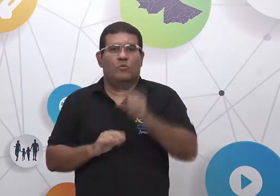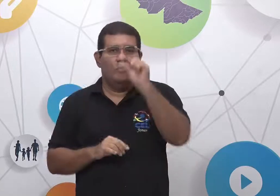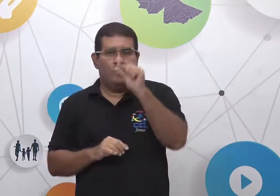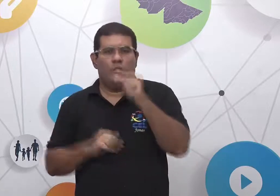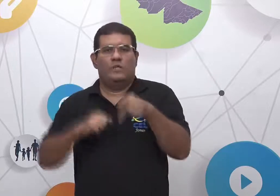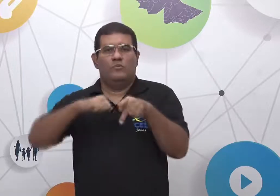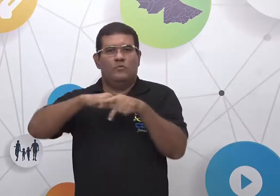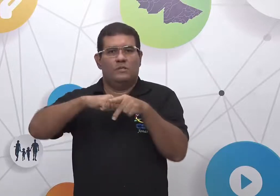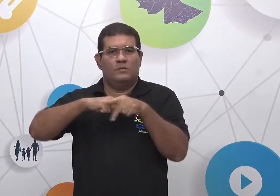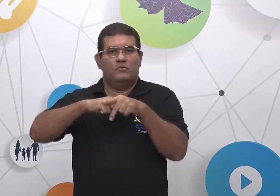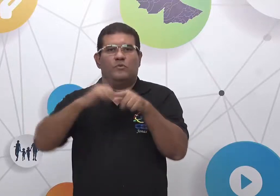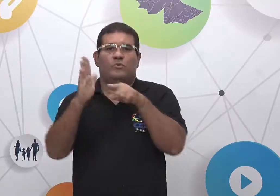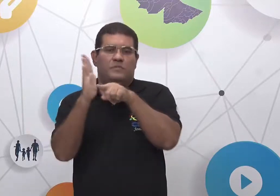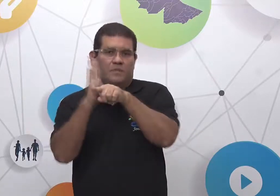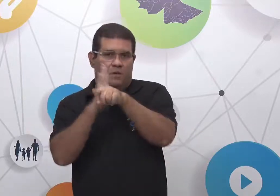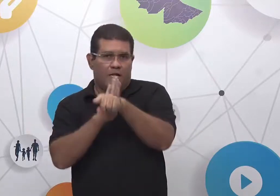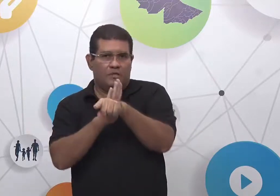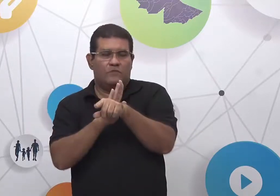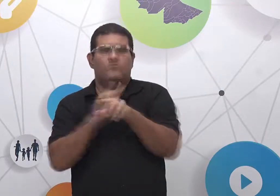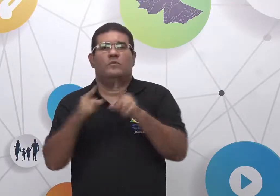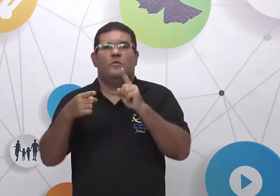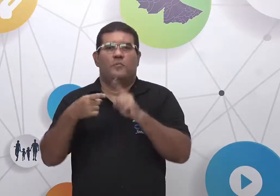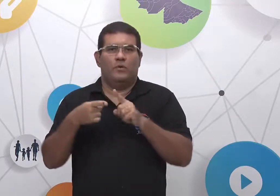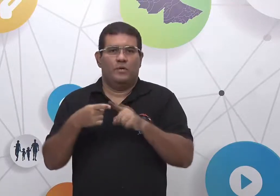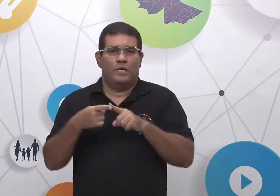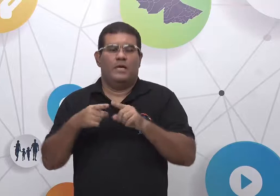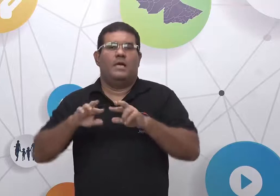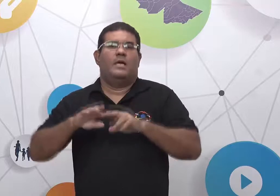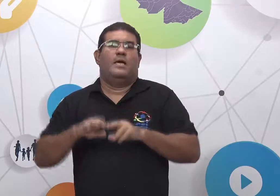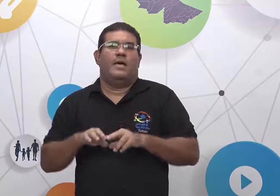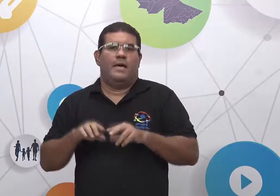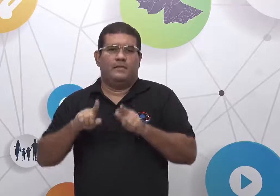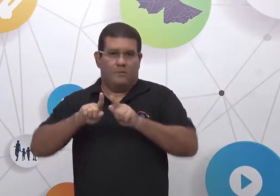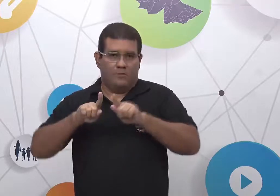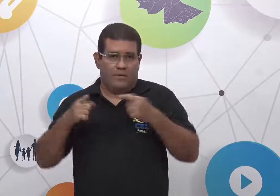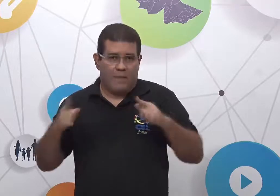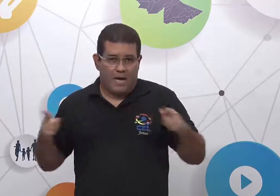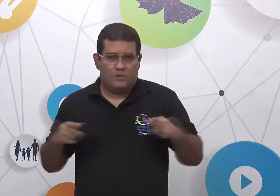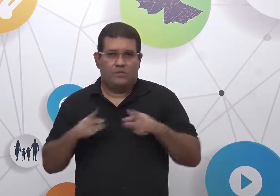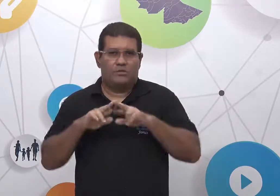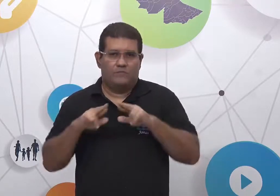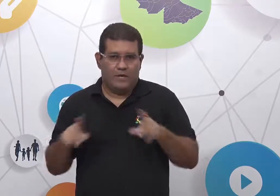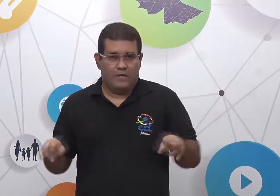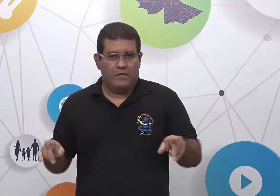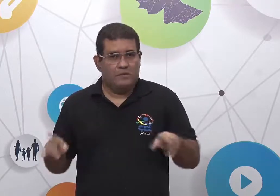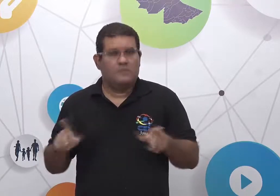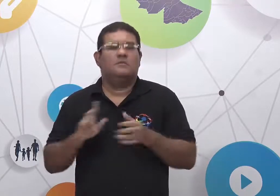um pouquinho o que são os pronomes interrogativos porque é são gramáticas diferentes